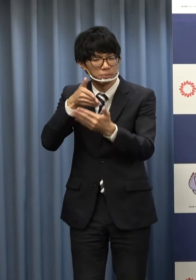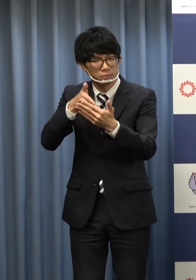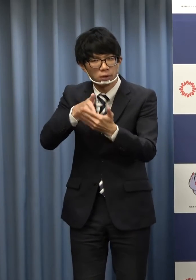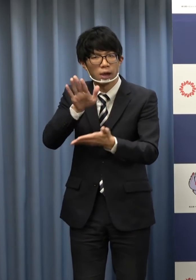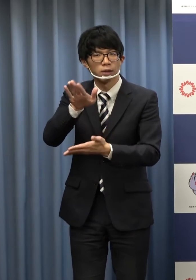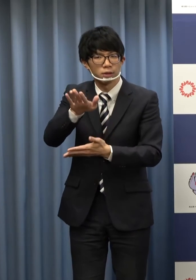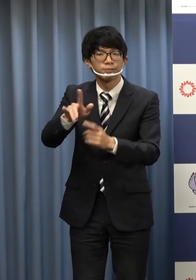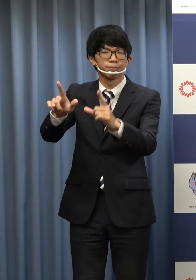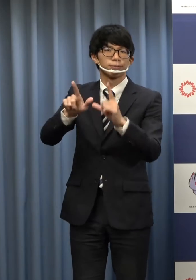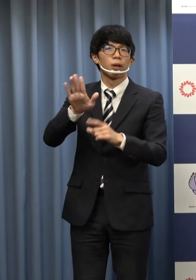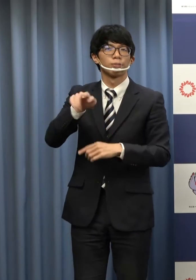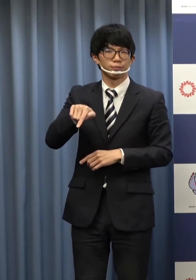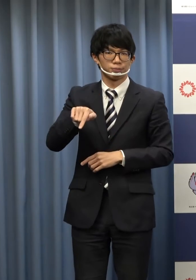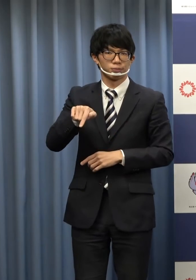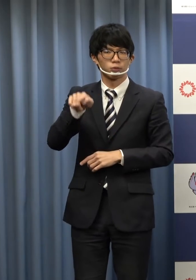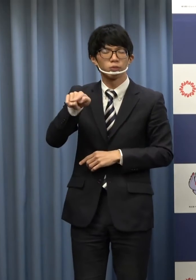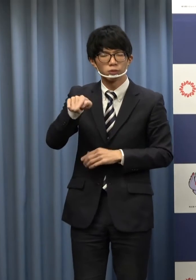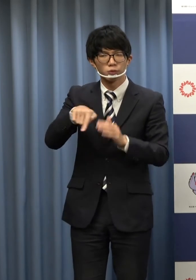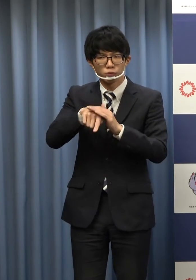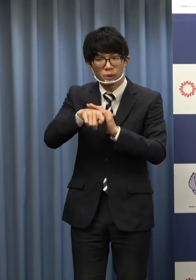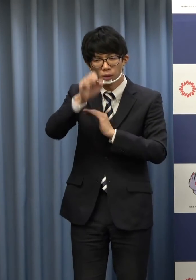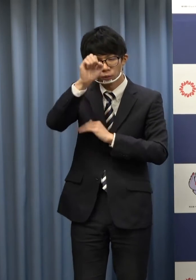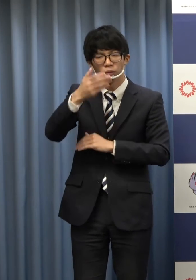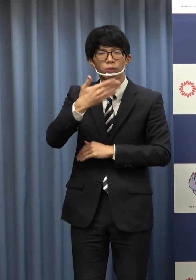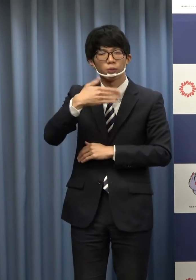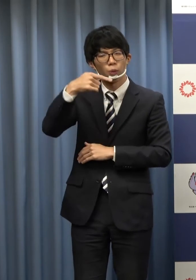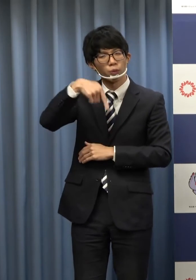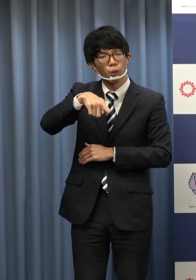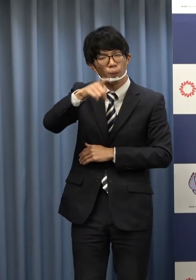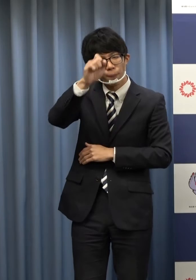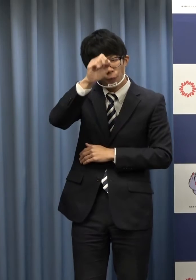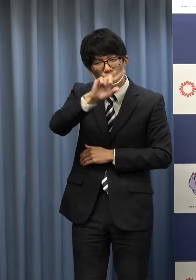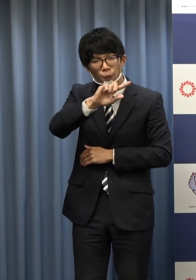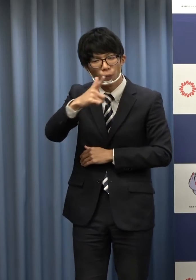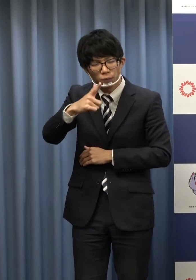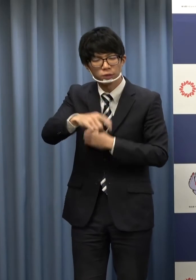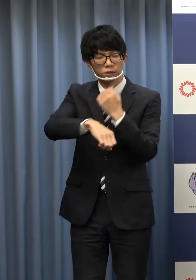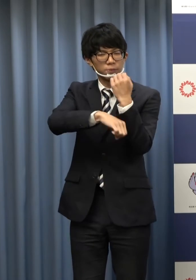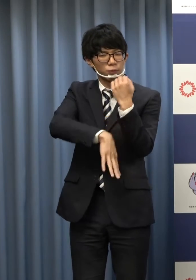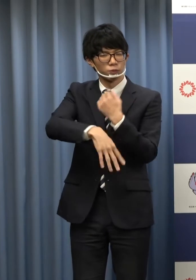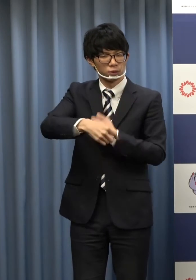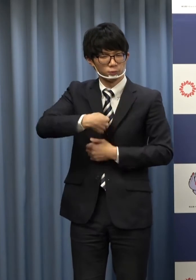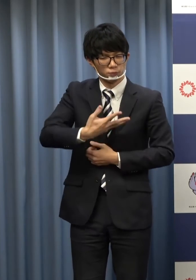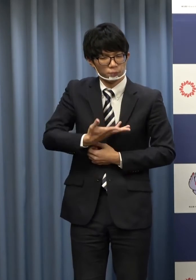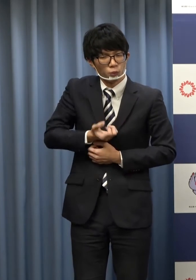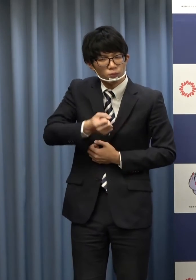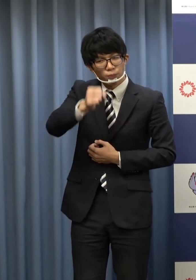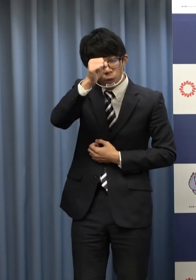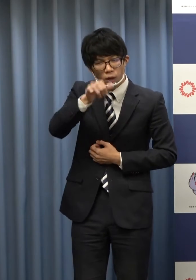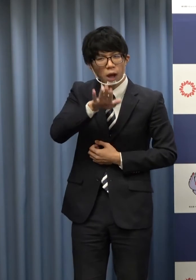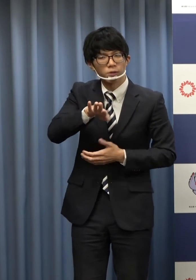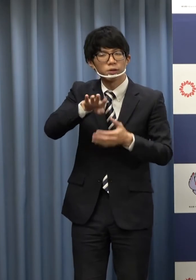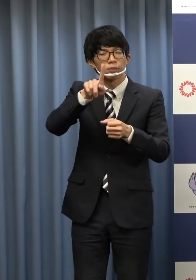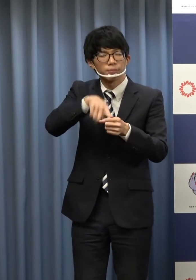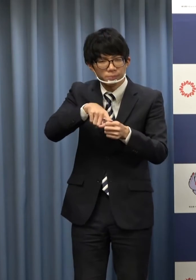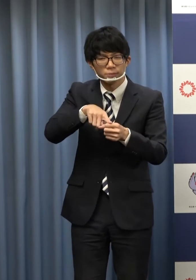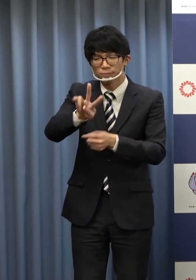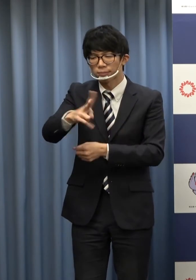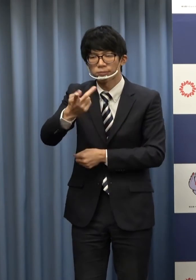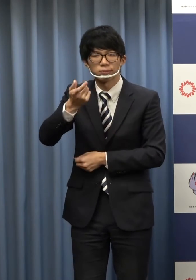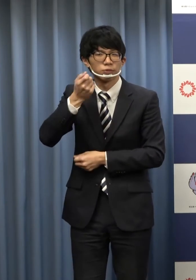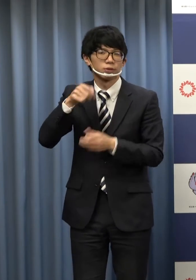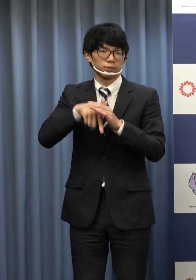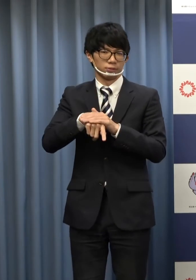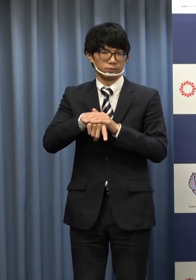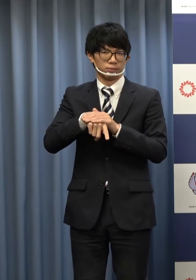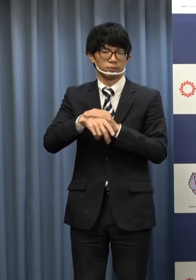ても実は基礎疾患等でですねどうしてもなかなか難しいとかってこういう話もございました。また受け入れ側病院、受